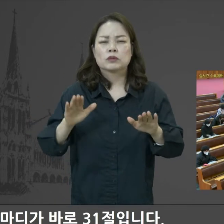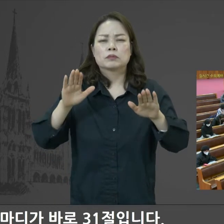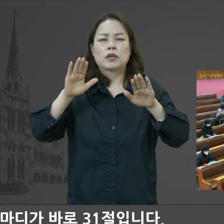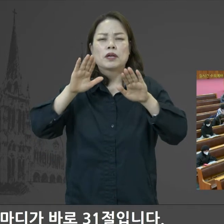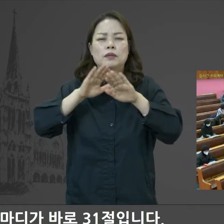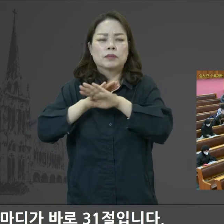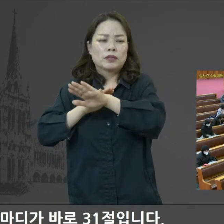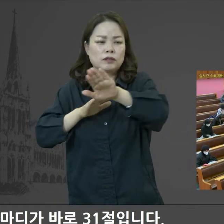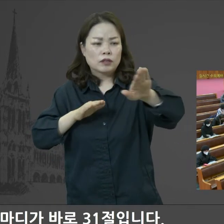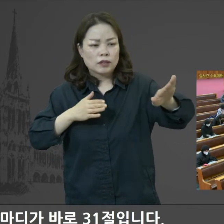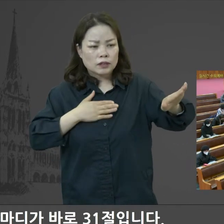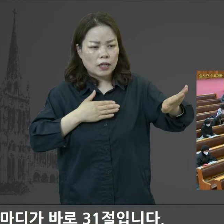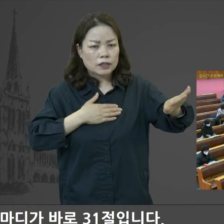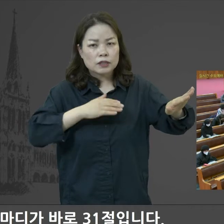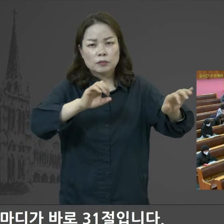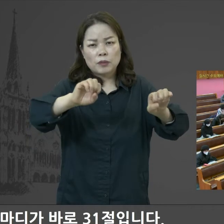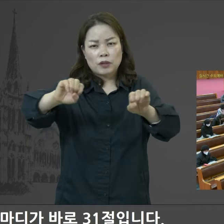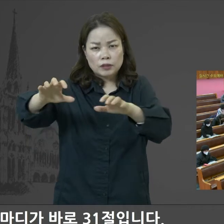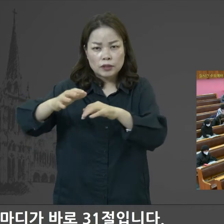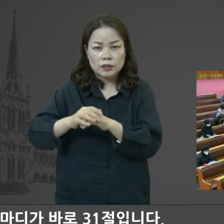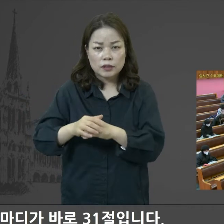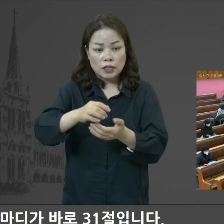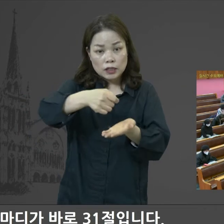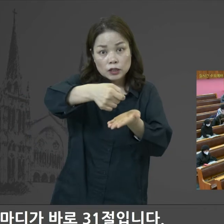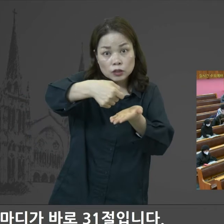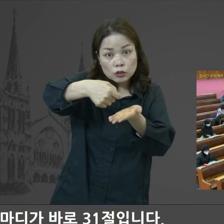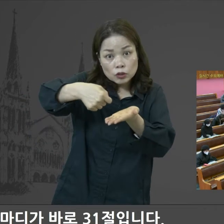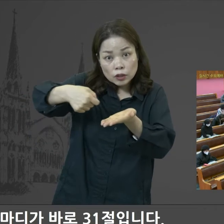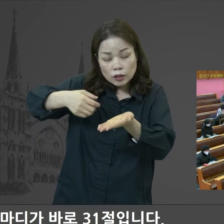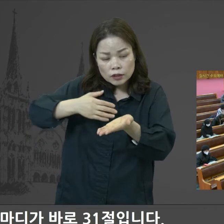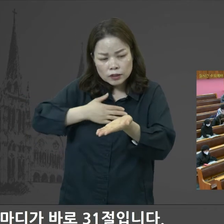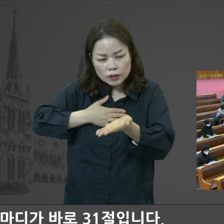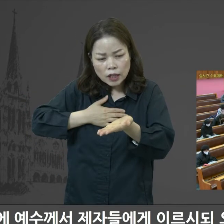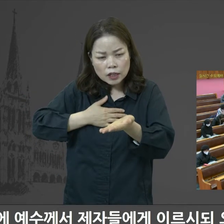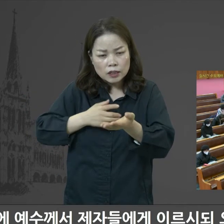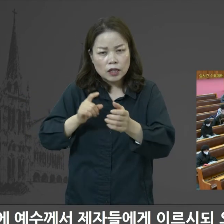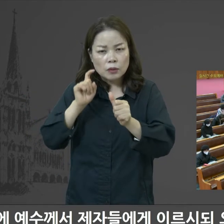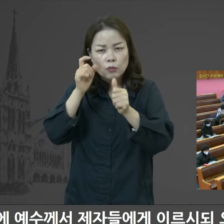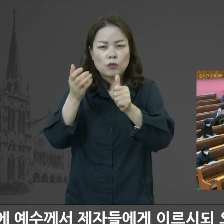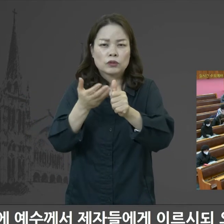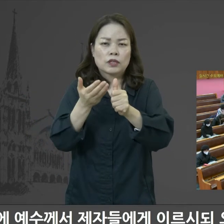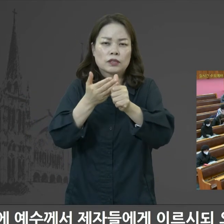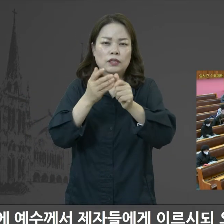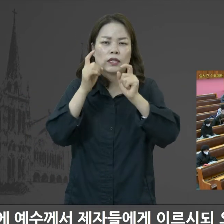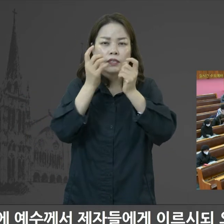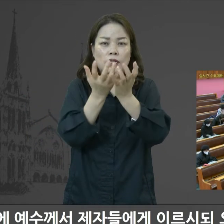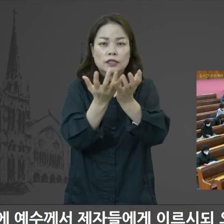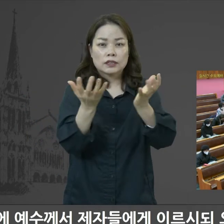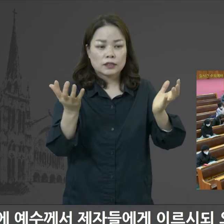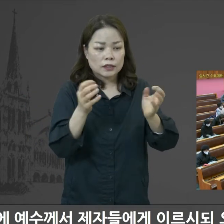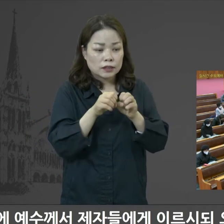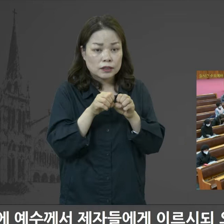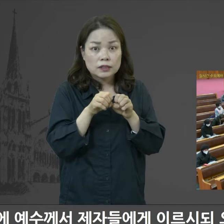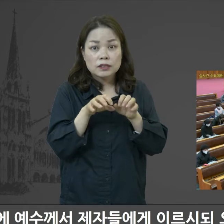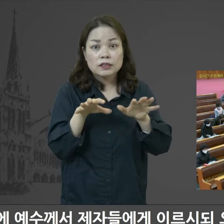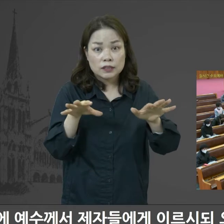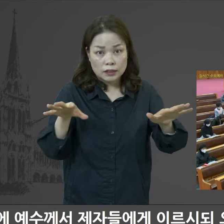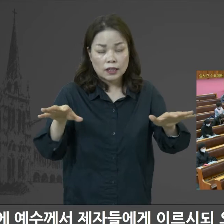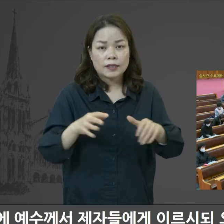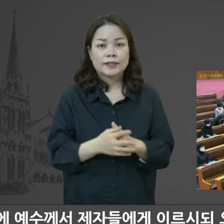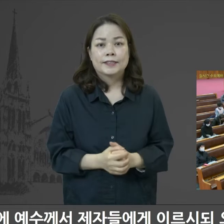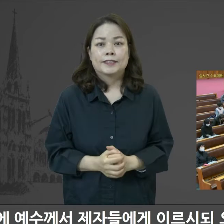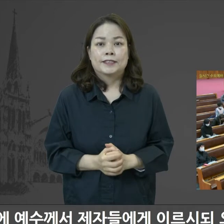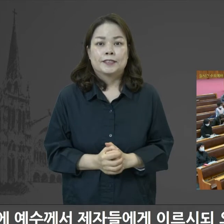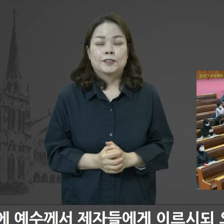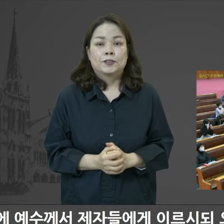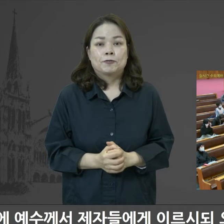너희가 다 나를 버리리라. 기록된 바 내가 목자를 치리니 양의 떼가 흩어지리라